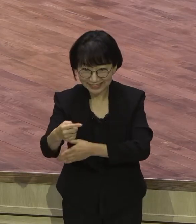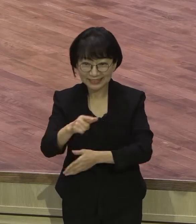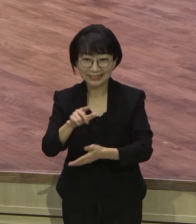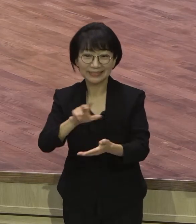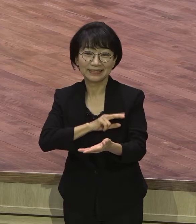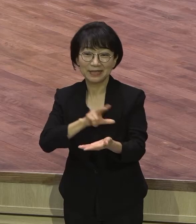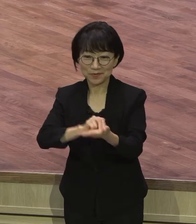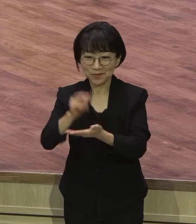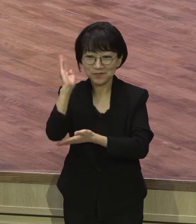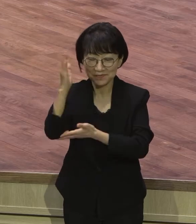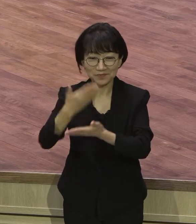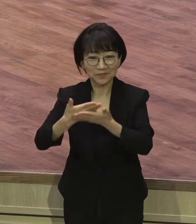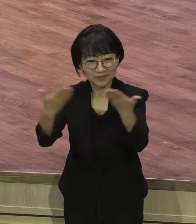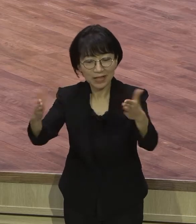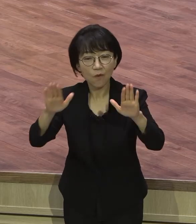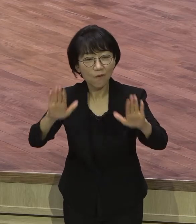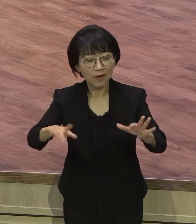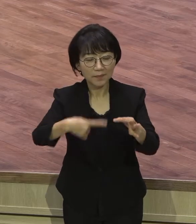감사 주일인데